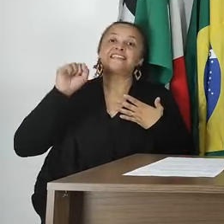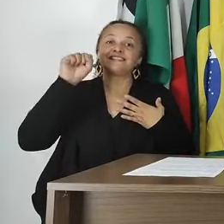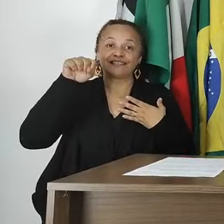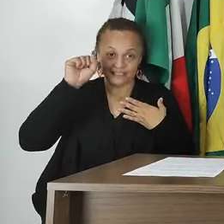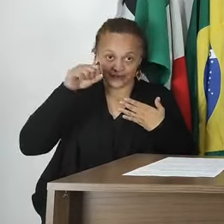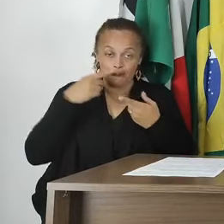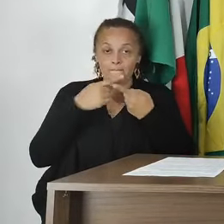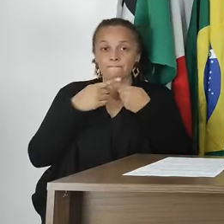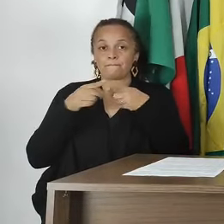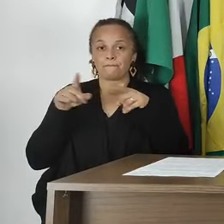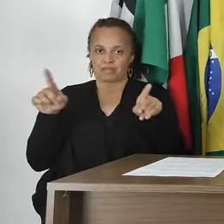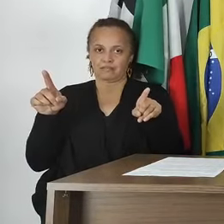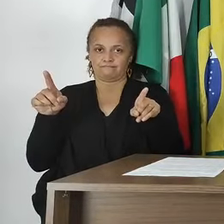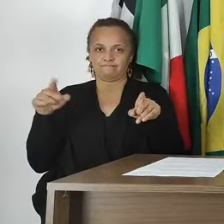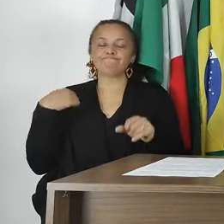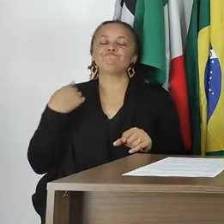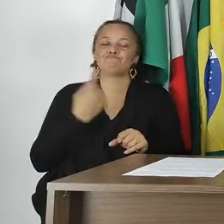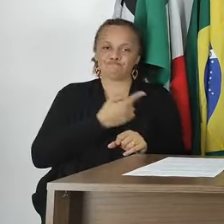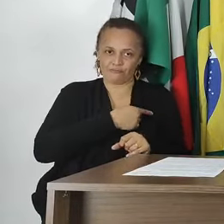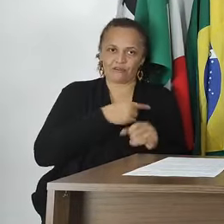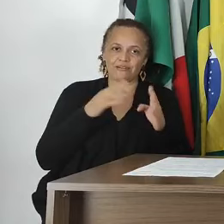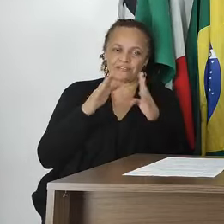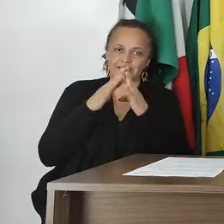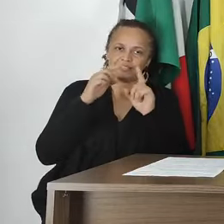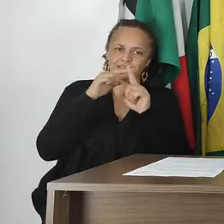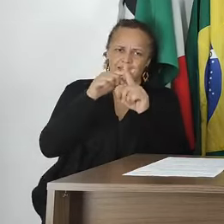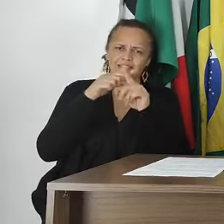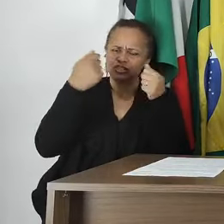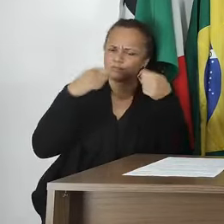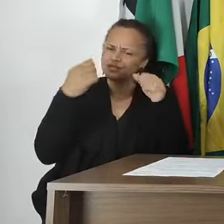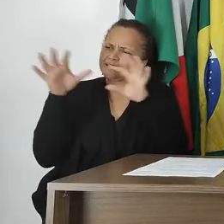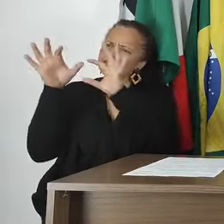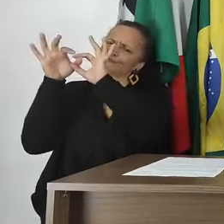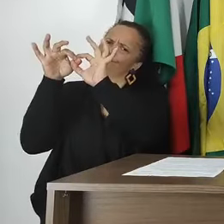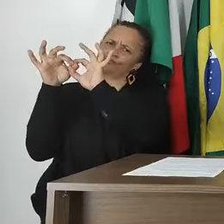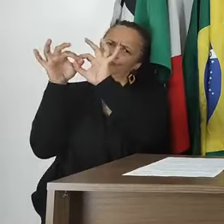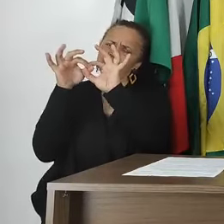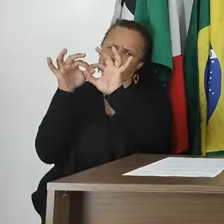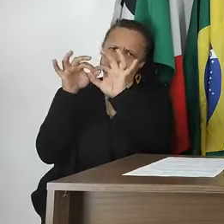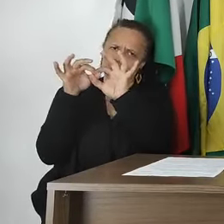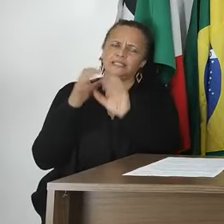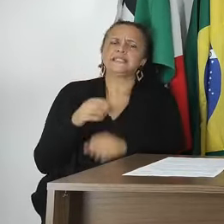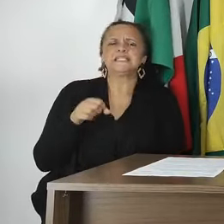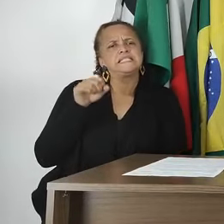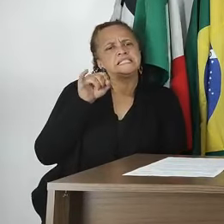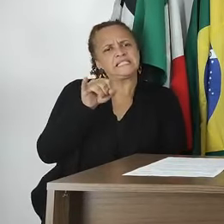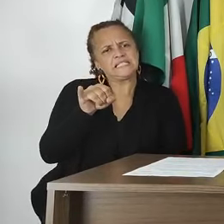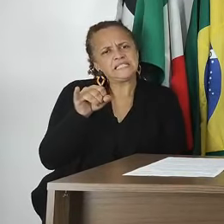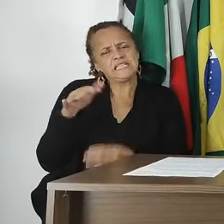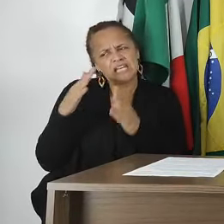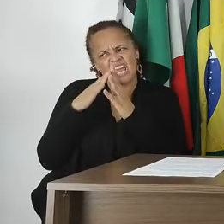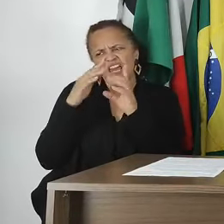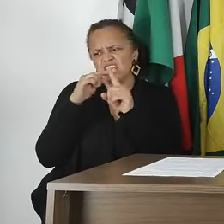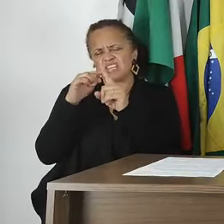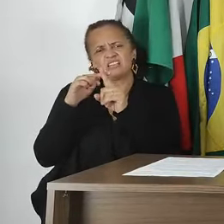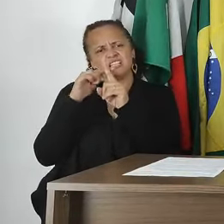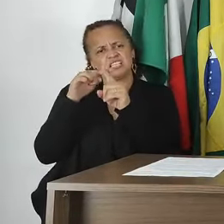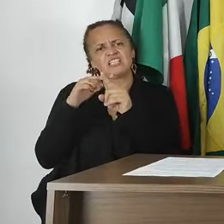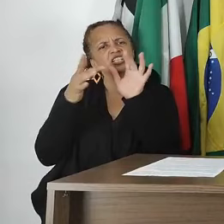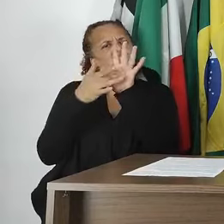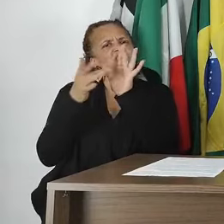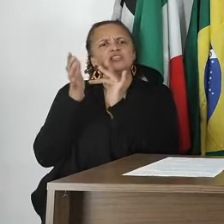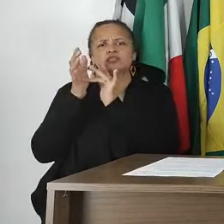tem que estar o quê? Unida. Porque se a igreja de Jesus Cristo não for uma igreja unida, uma